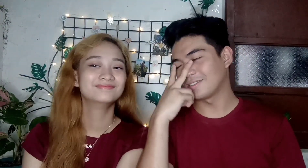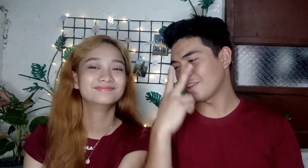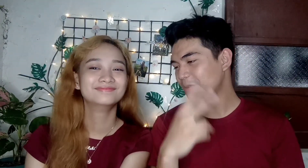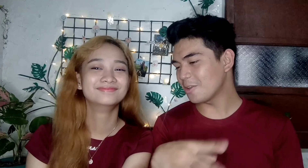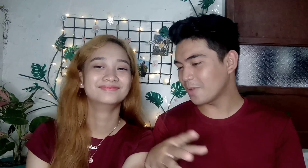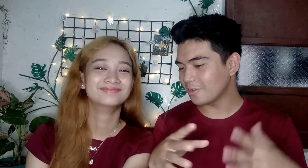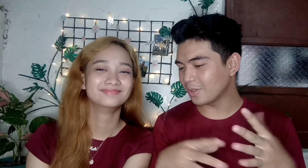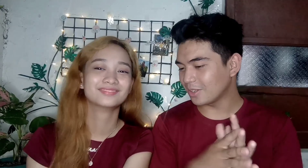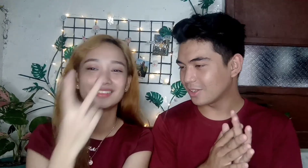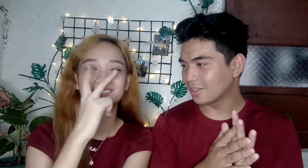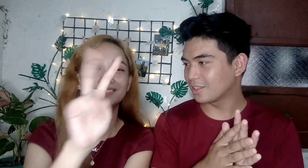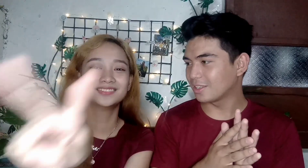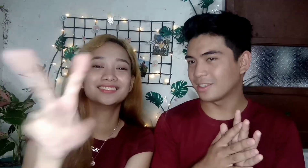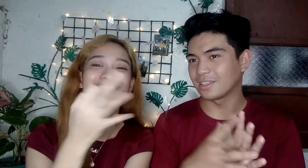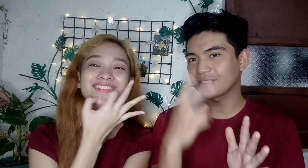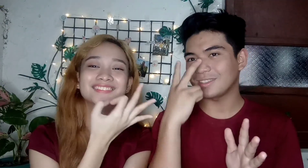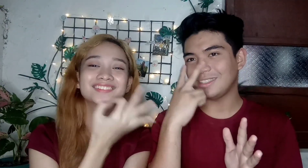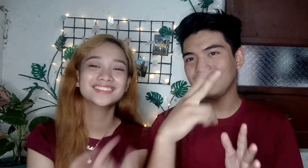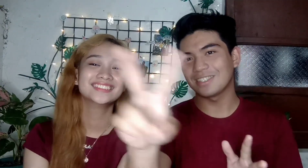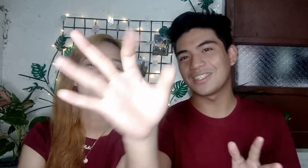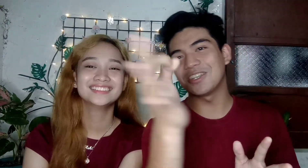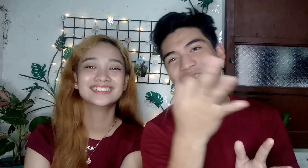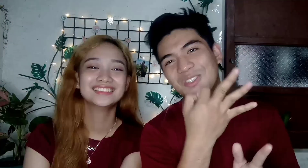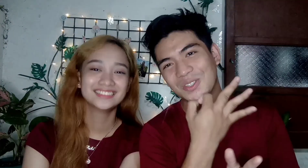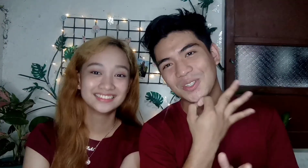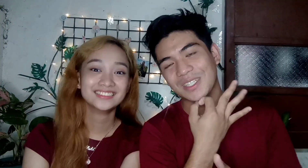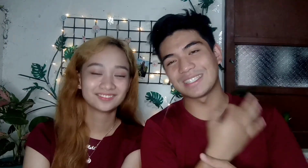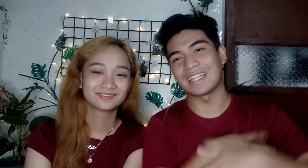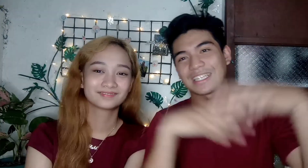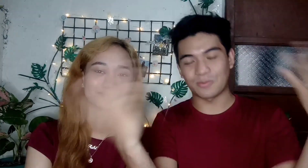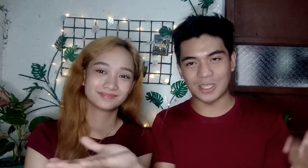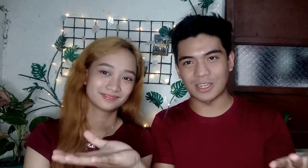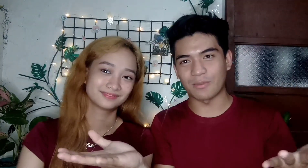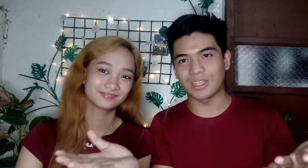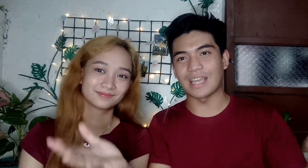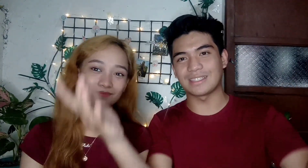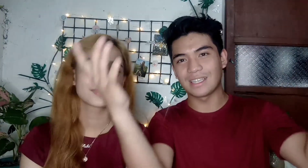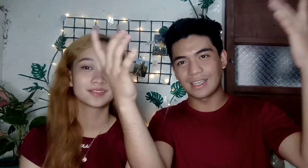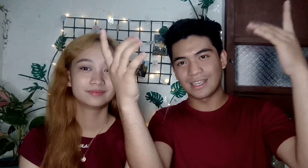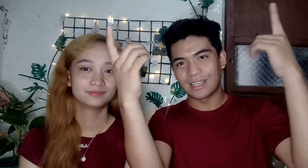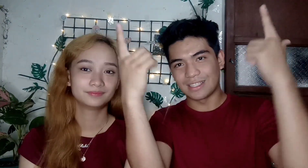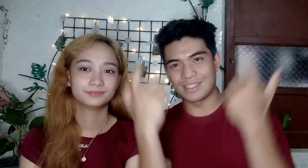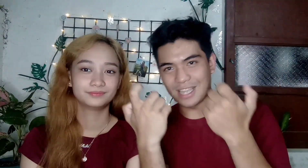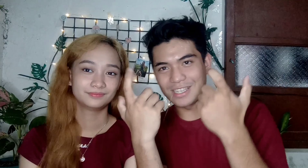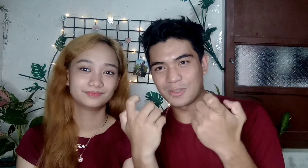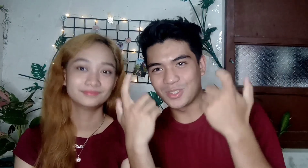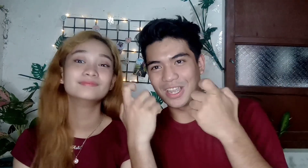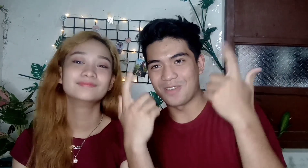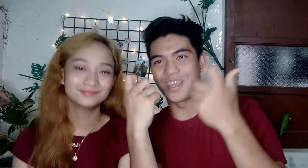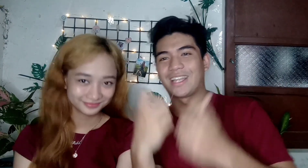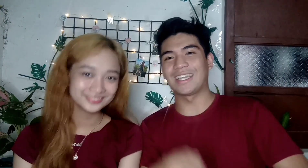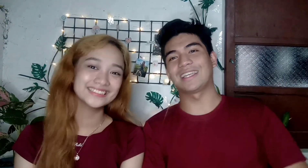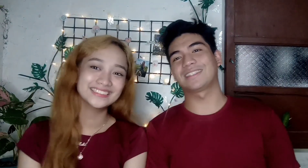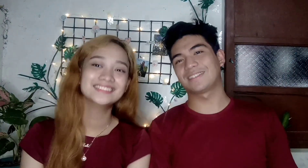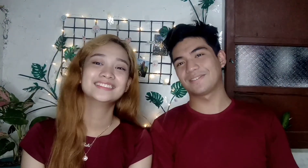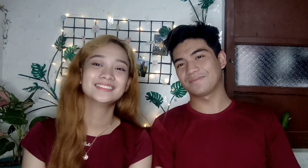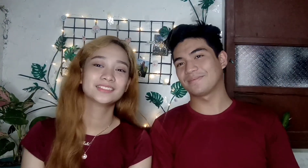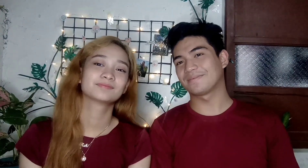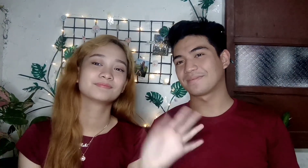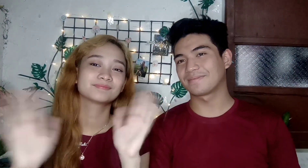Ha? Paano? See you soon sa next video namin, guys. Stay subscribed. Ayan, guys.